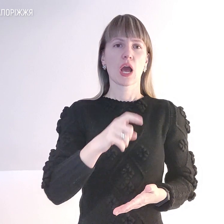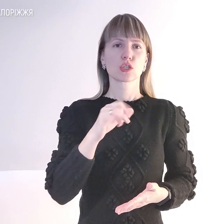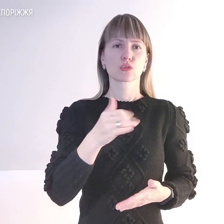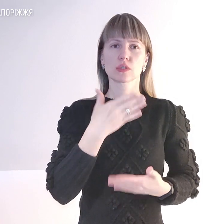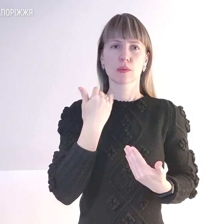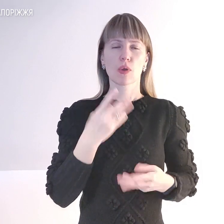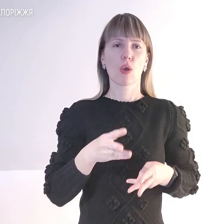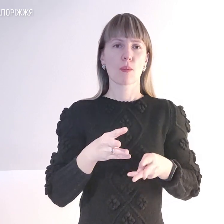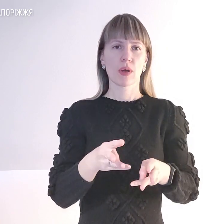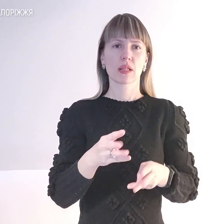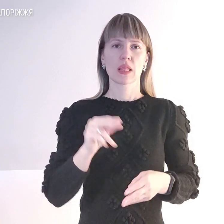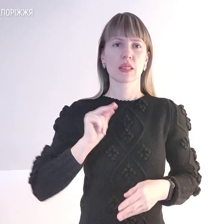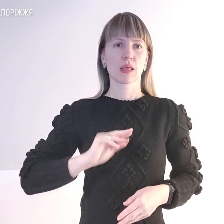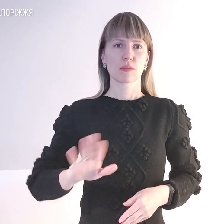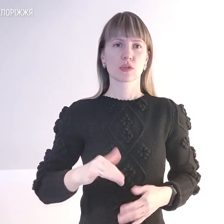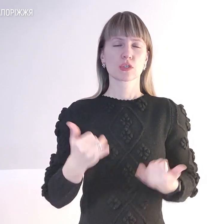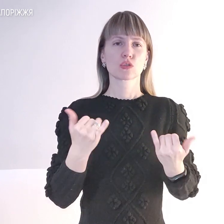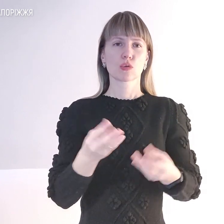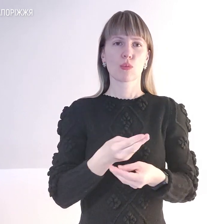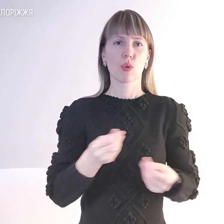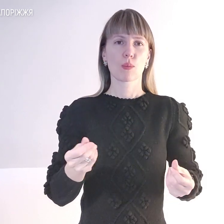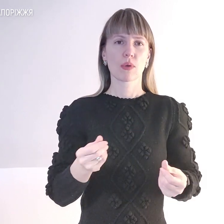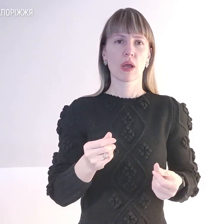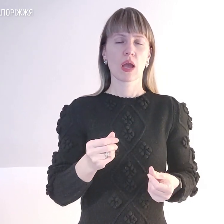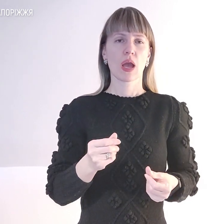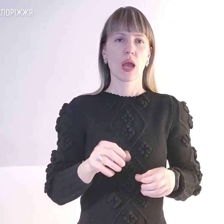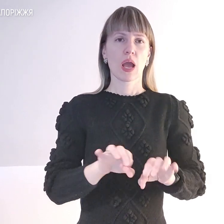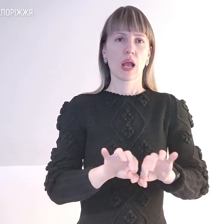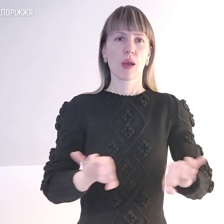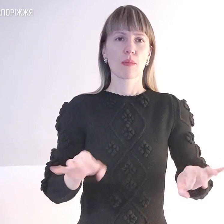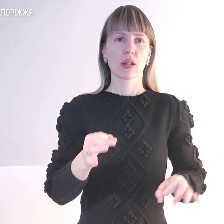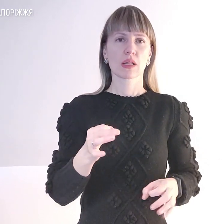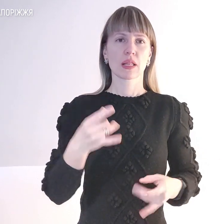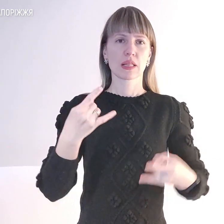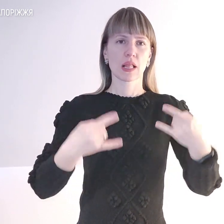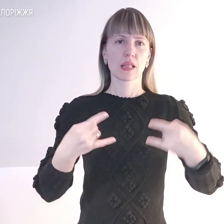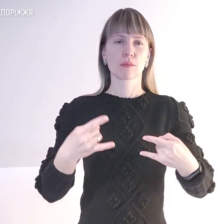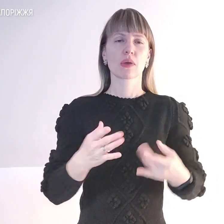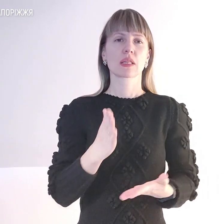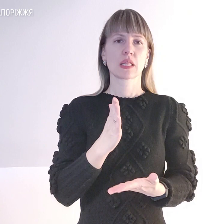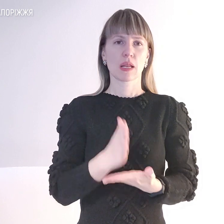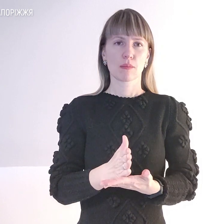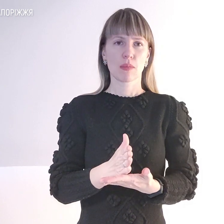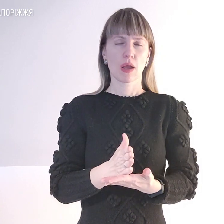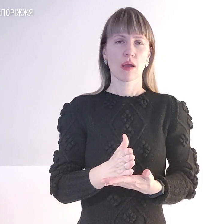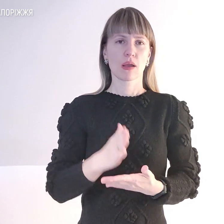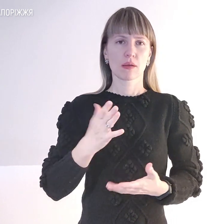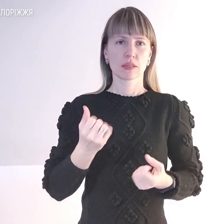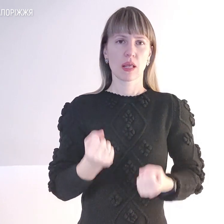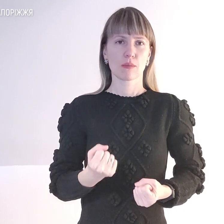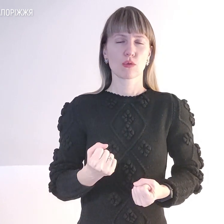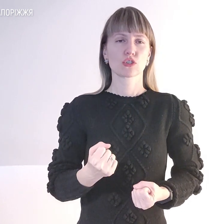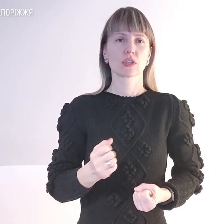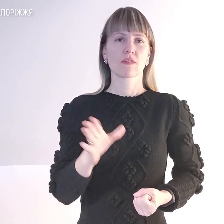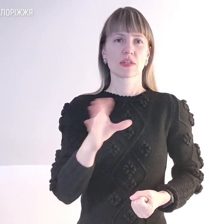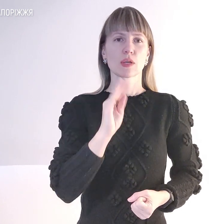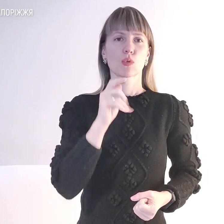не працює. Сьогодні зникло, на жаль, кабельне телебачення. Тримаємося, все буде Україна. Бердянськ не здається, хоча